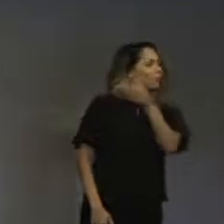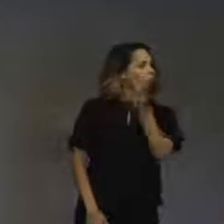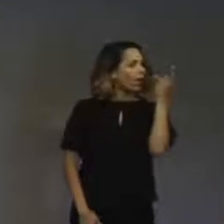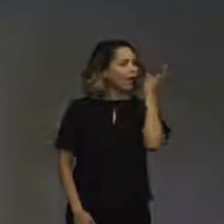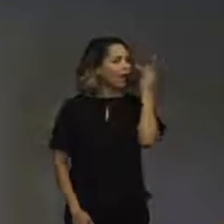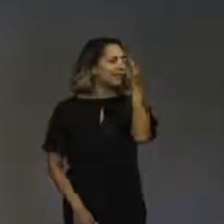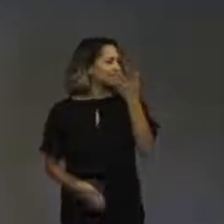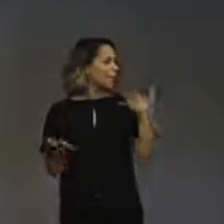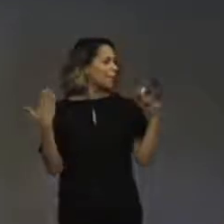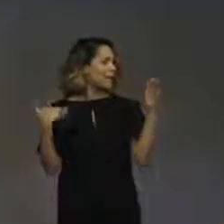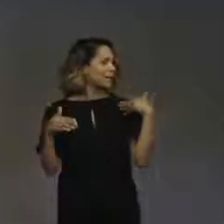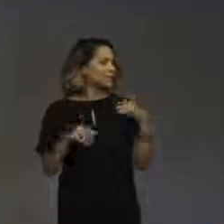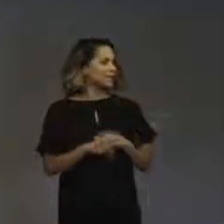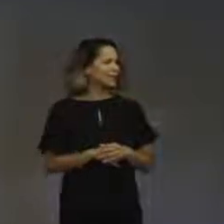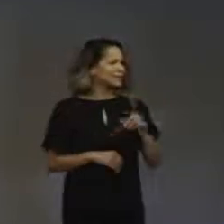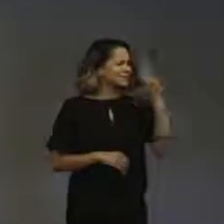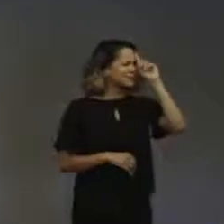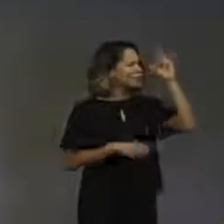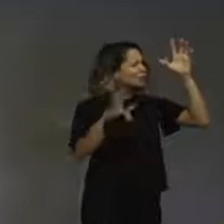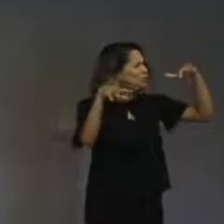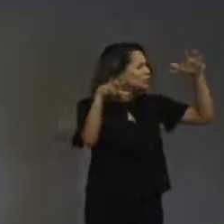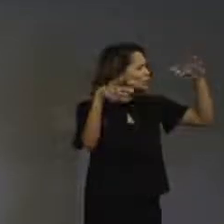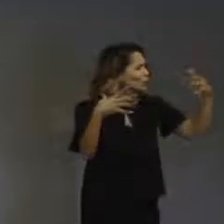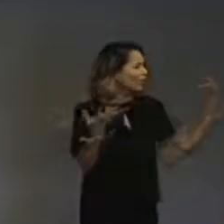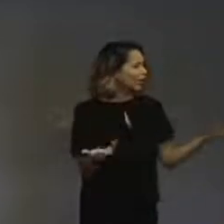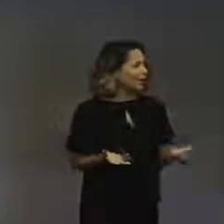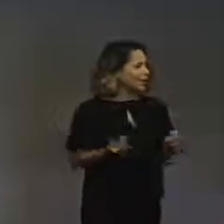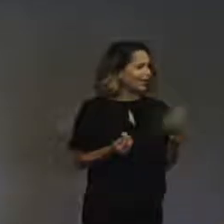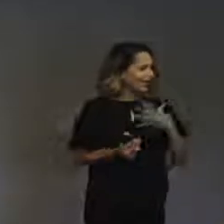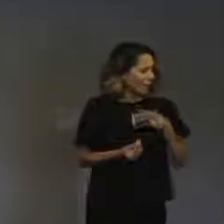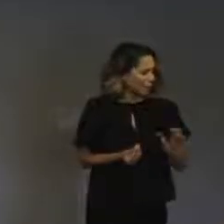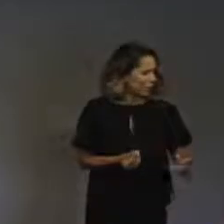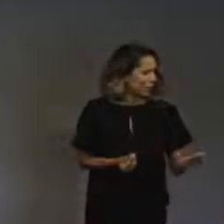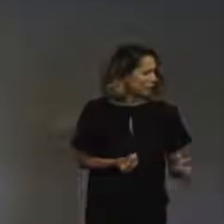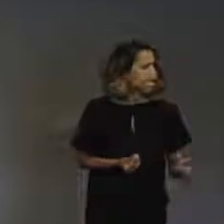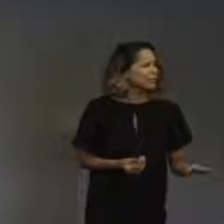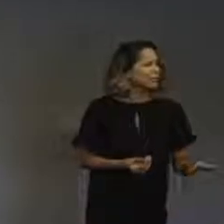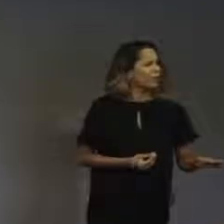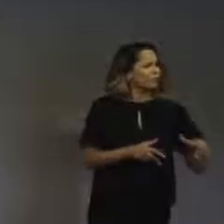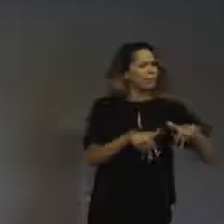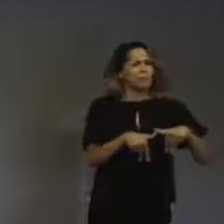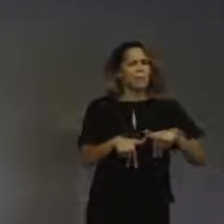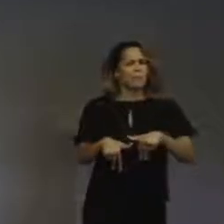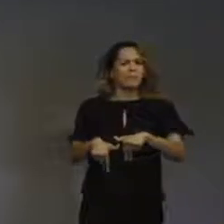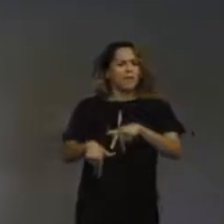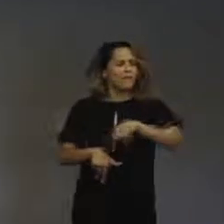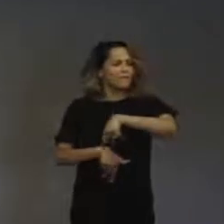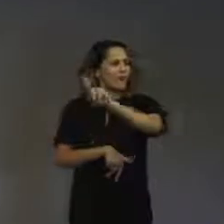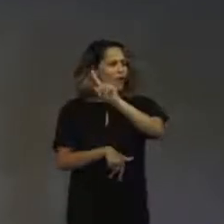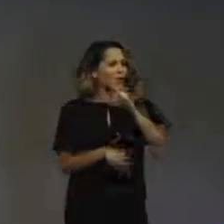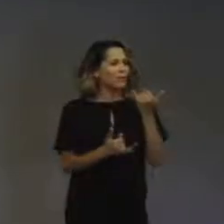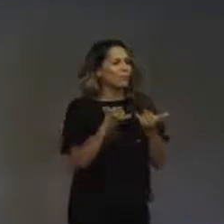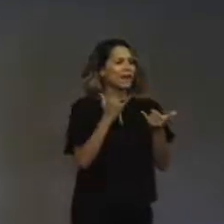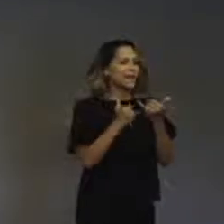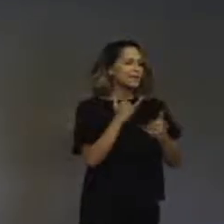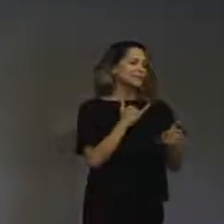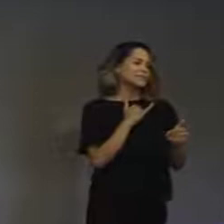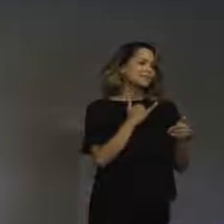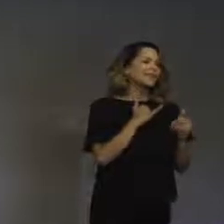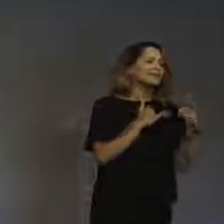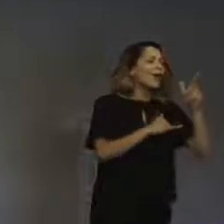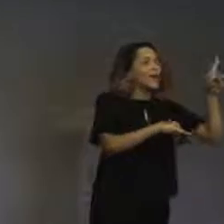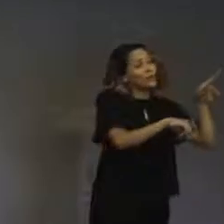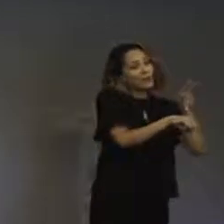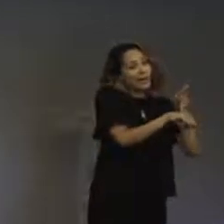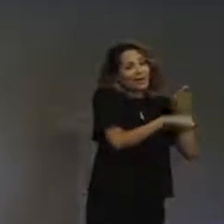com o filho pequeno, pegar o trem e até olhar, e ele no caminho tuitando tudo, como seria um estrangeiro fazendo aquele caminho. É